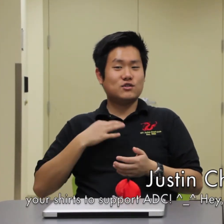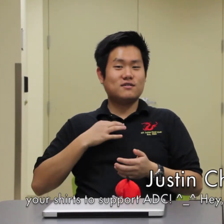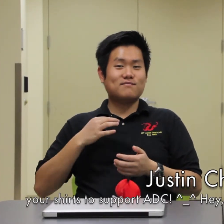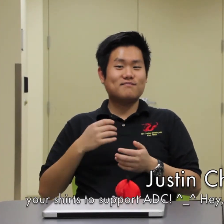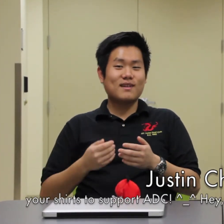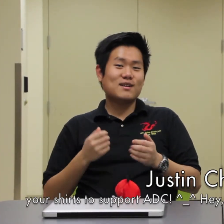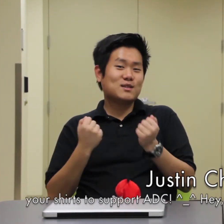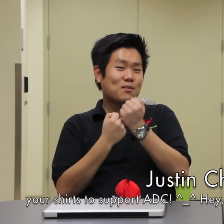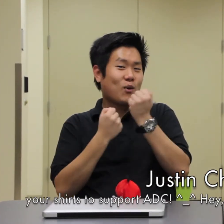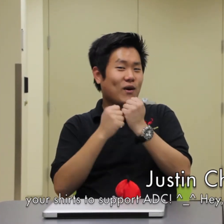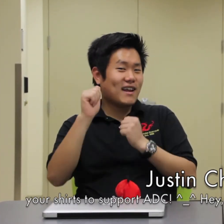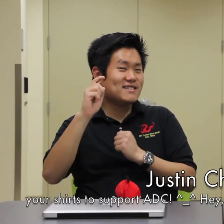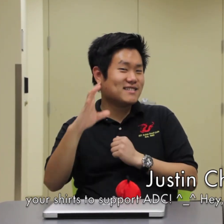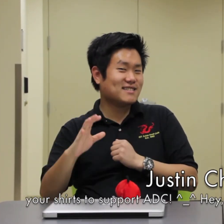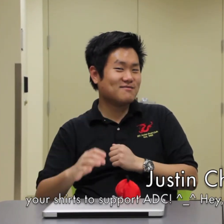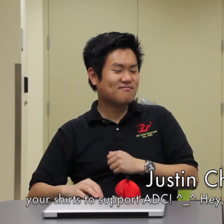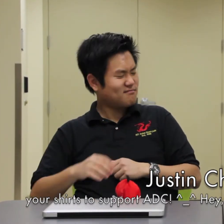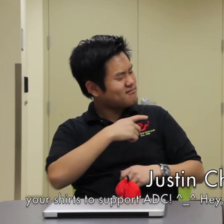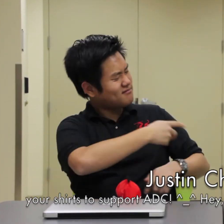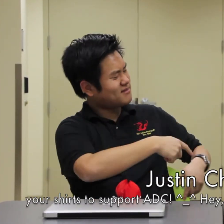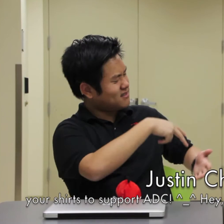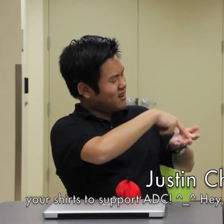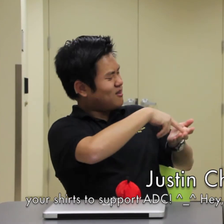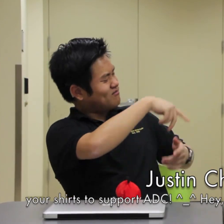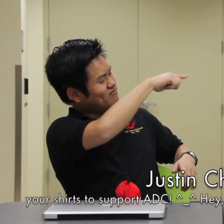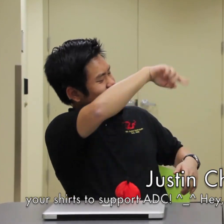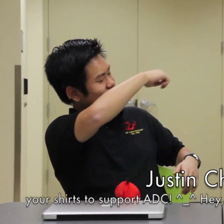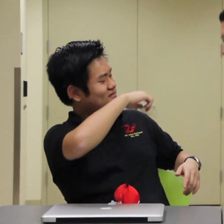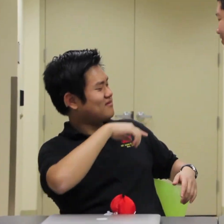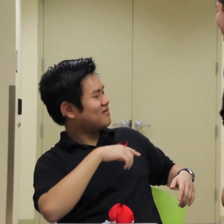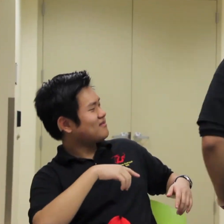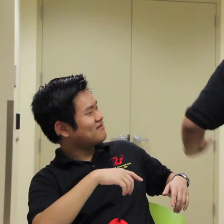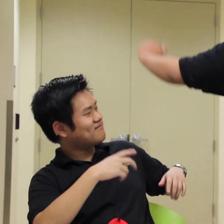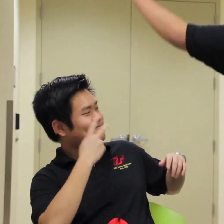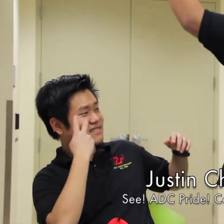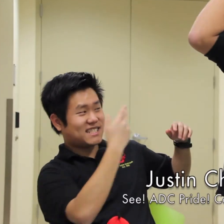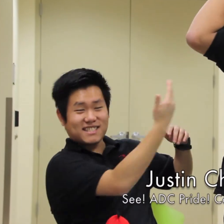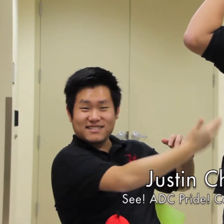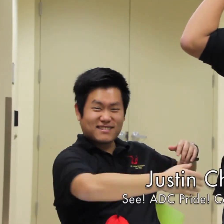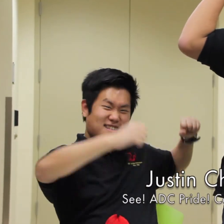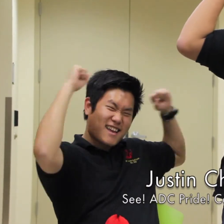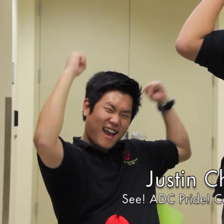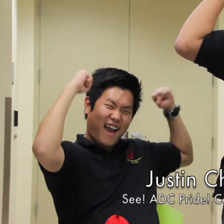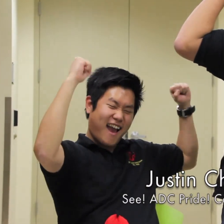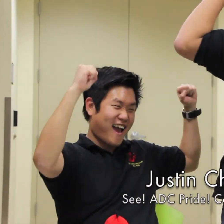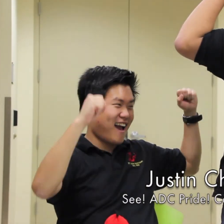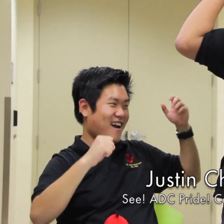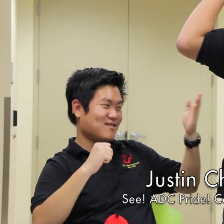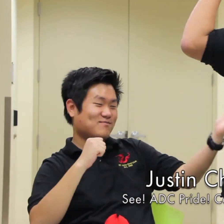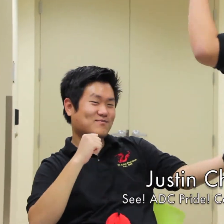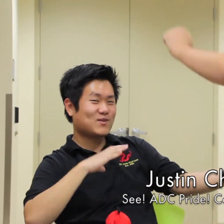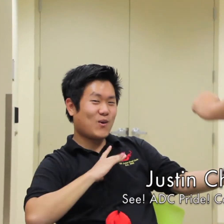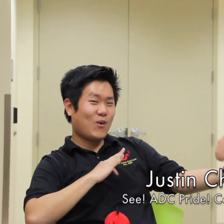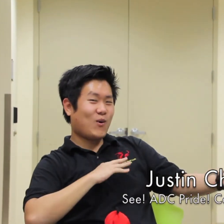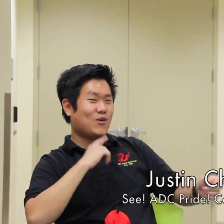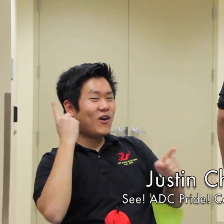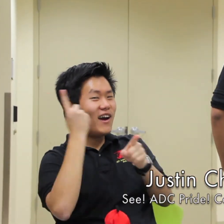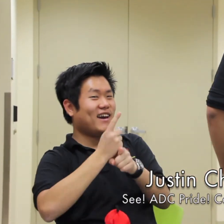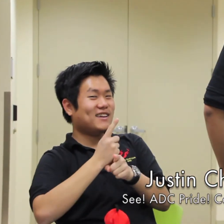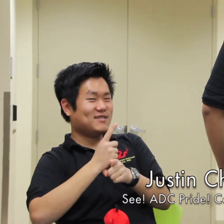누구도 상관없대니까 사랑과 평화 또 혁명이 되는 갈만한 남짓하니 제끼리는 매우 하트에다 걸어 김박차가와